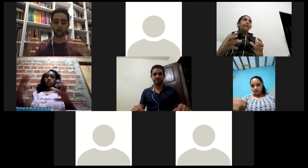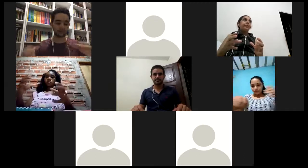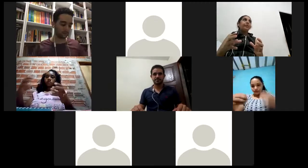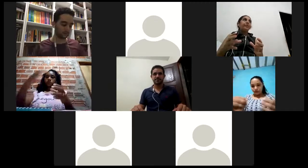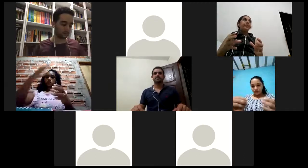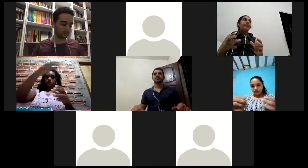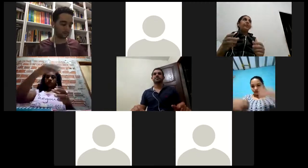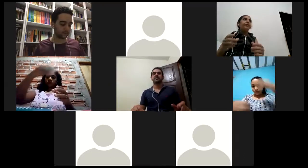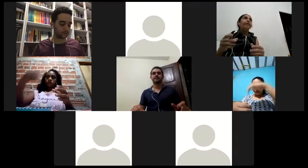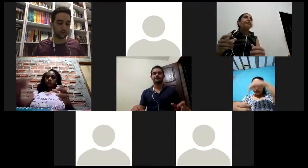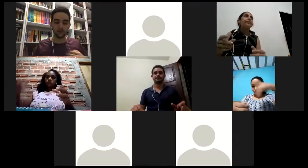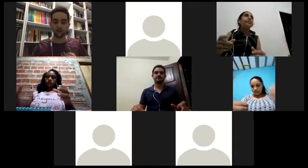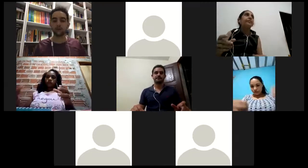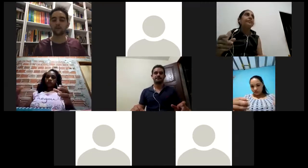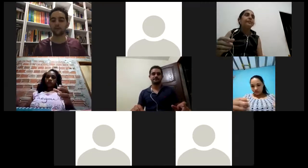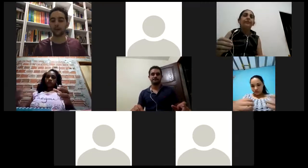Corta.